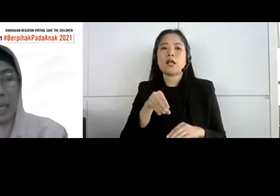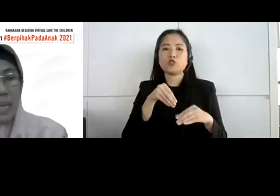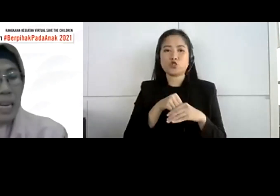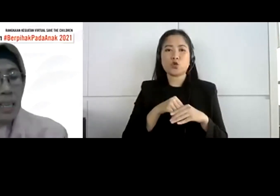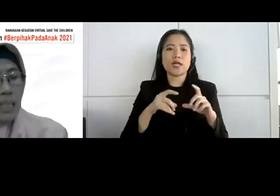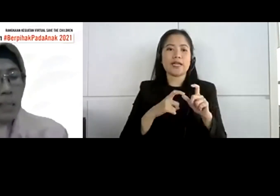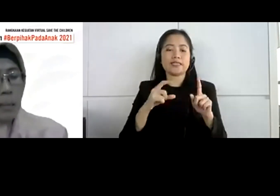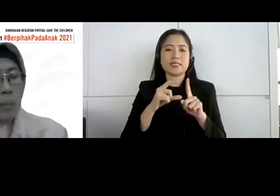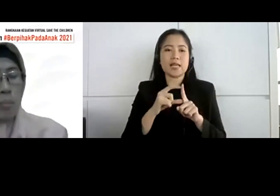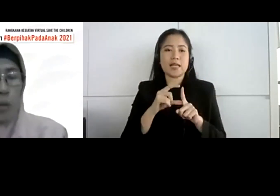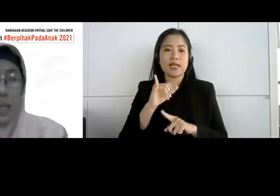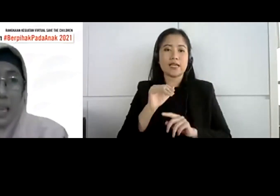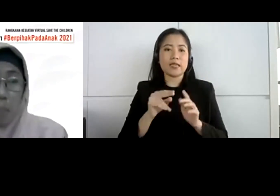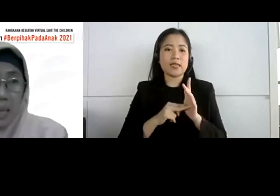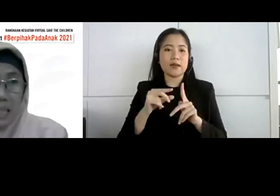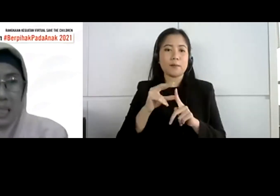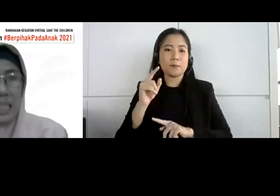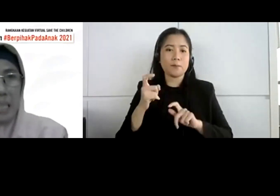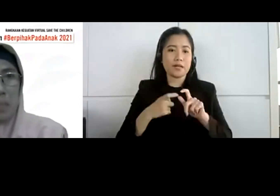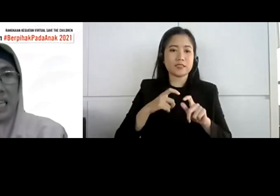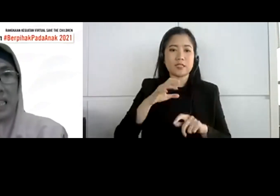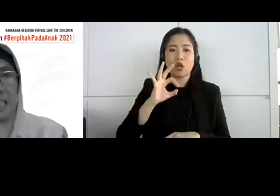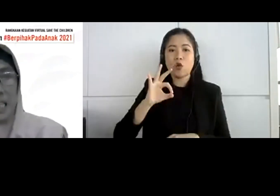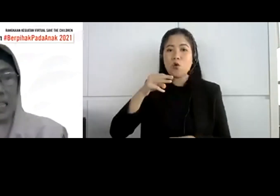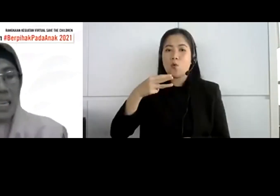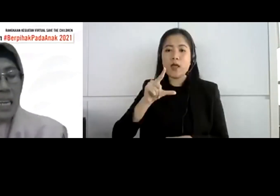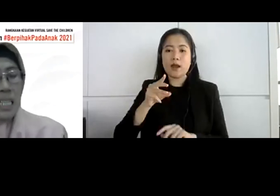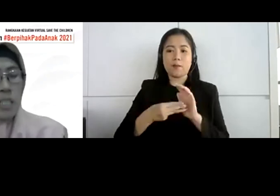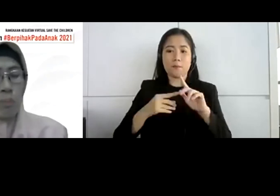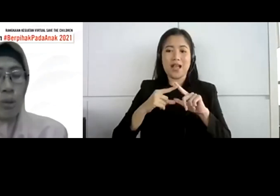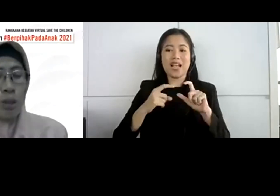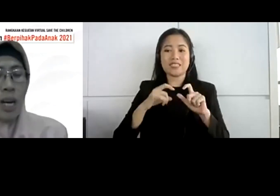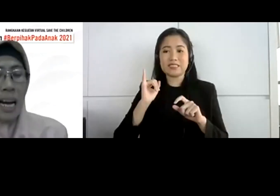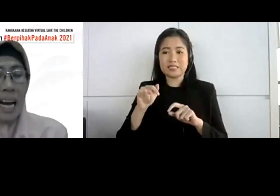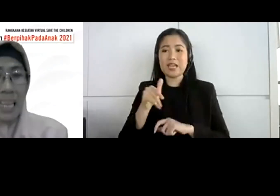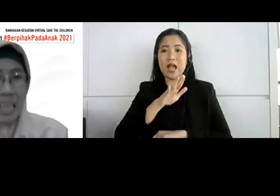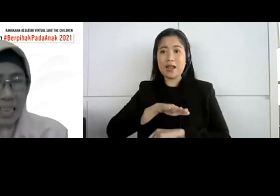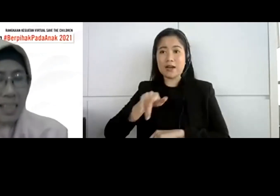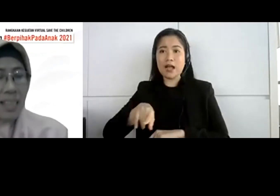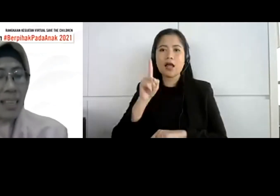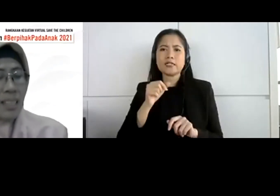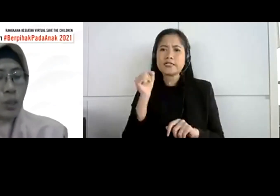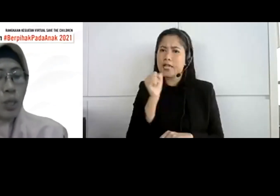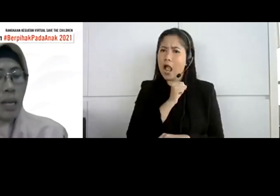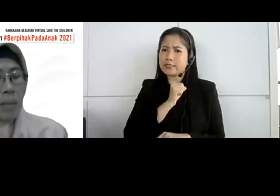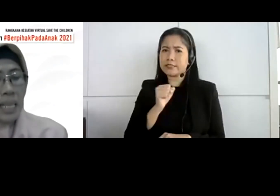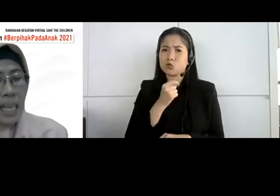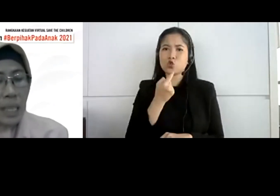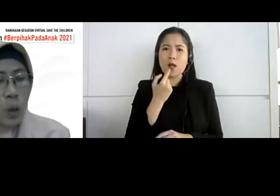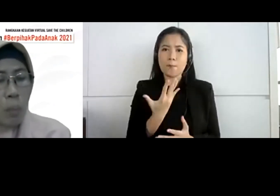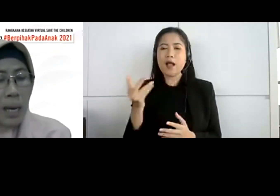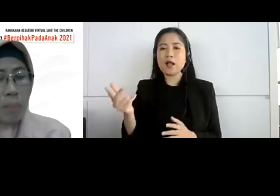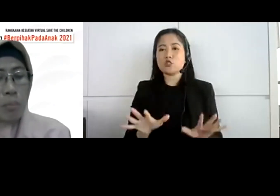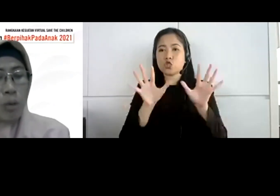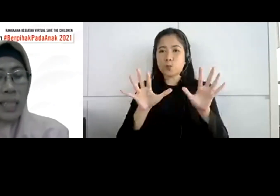forum anak membuat kampanye dengan menyanyikan 10 hak anak. juga